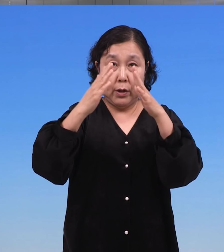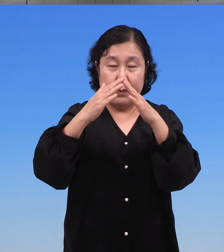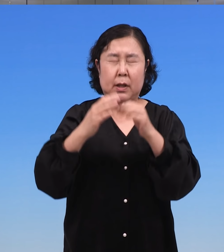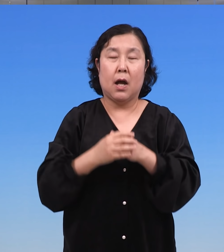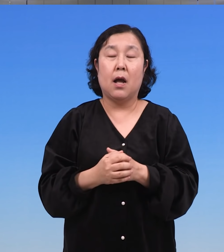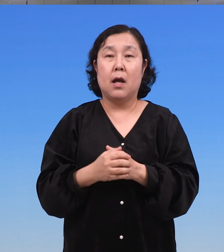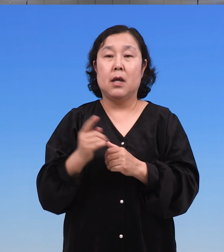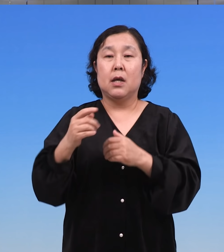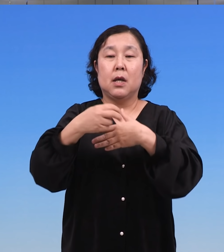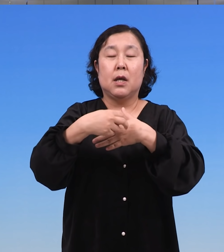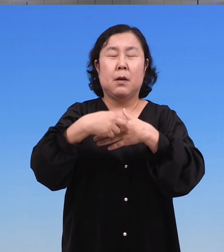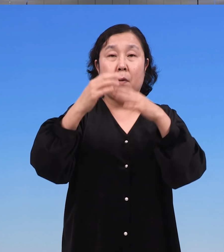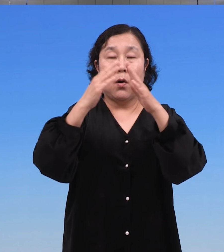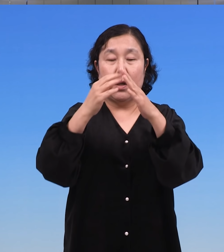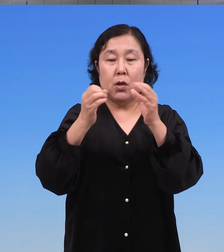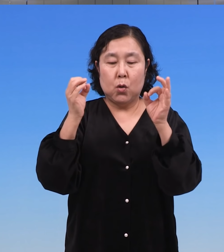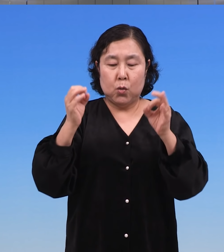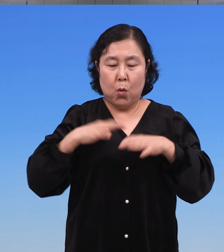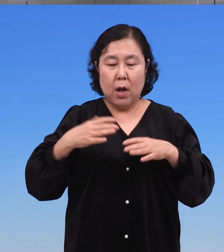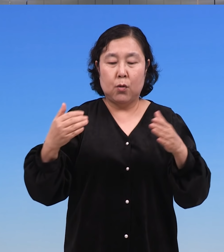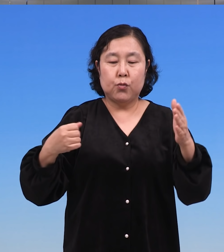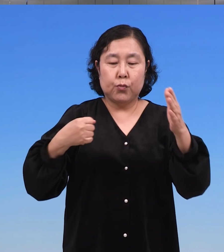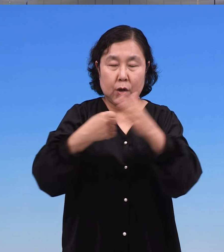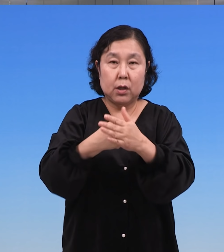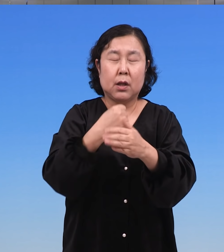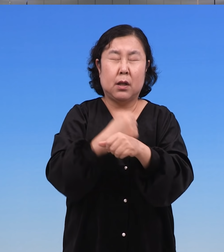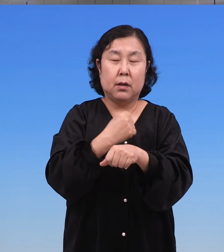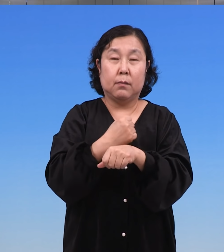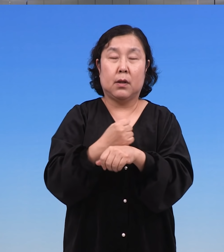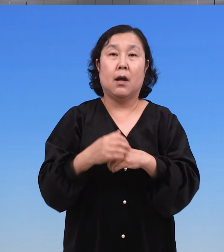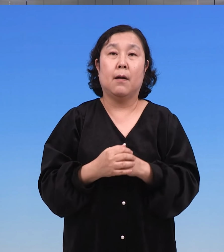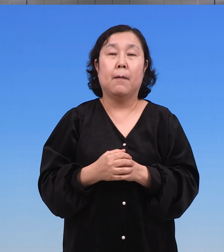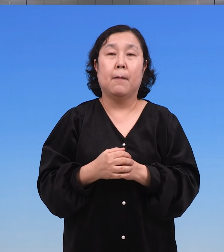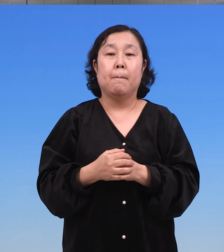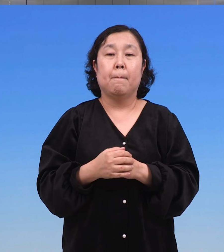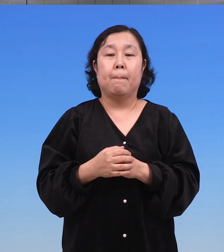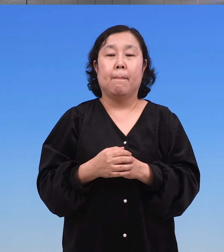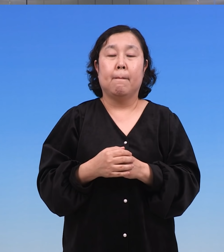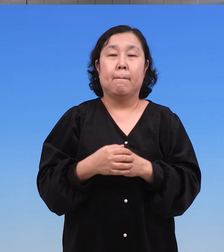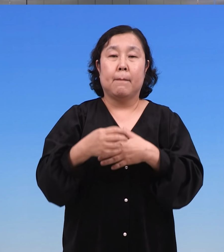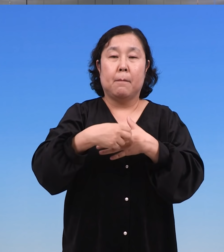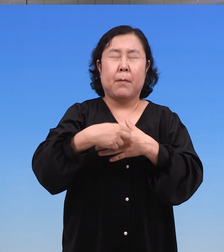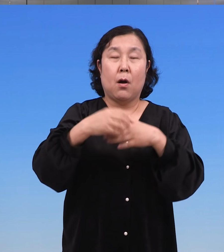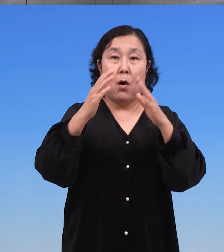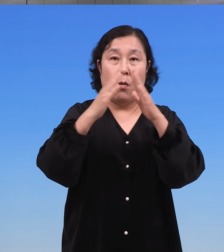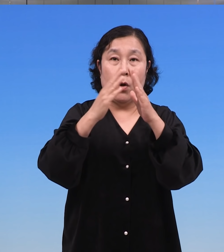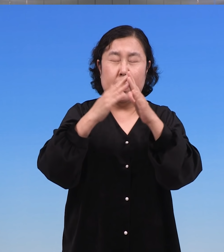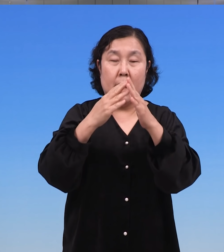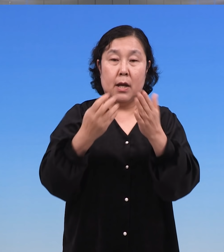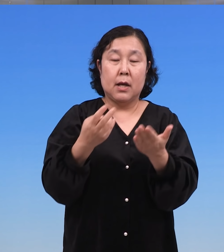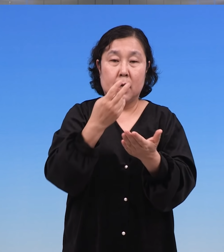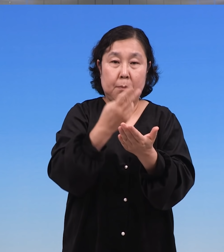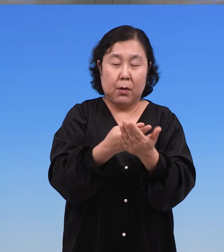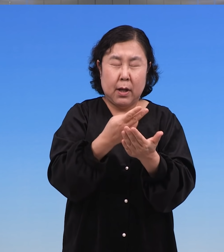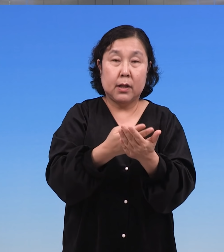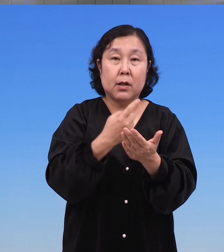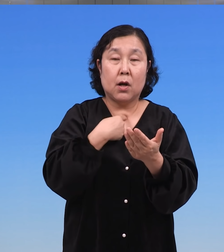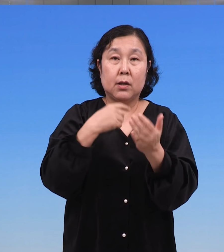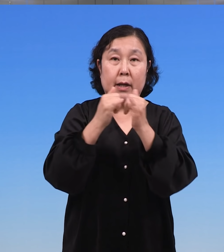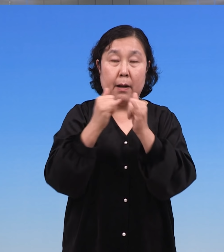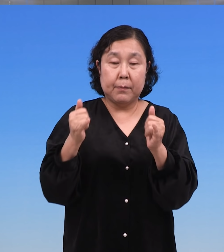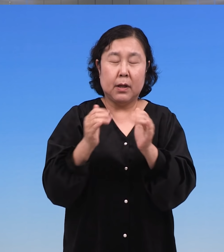그런데 이 병원에서 최근에 놀라운 결단을 내렸습니다. 병원에 입원해 있던 환자들을 설득해가지고 다른